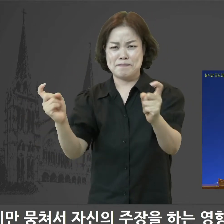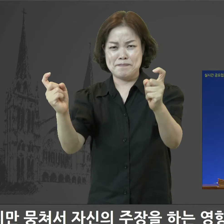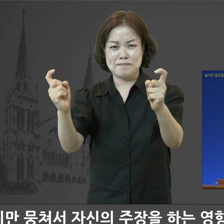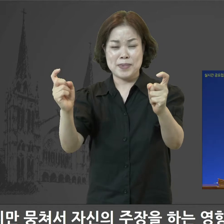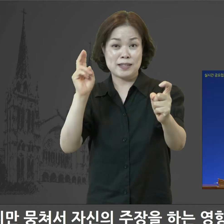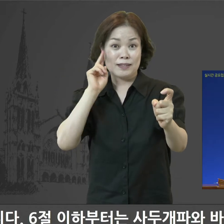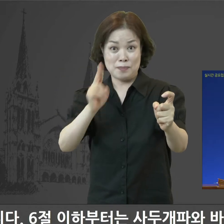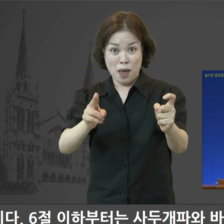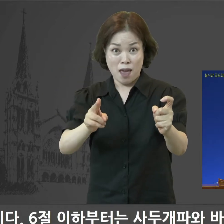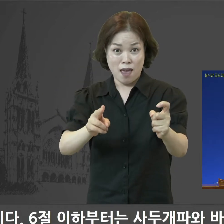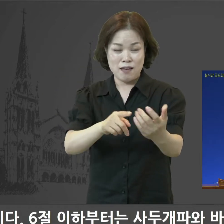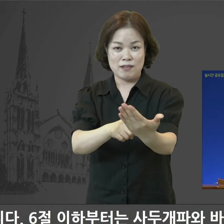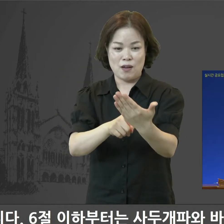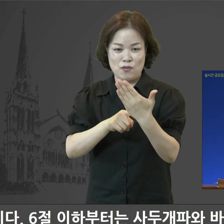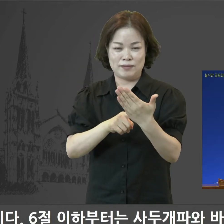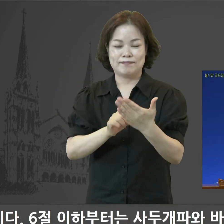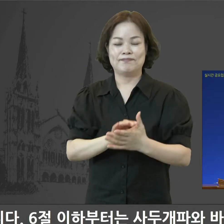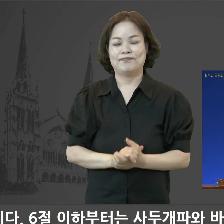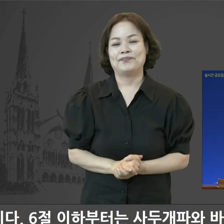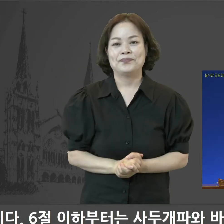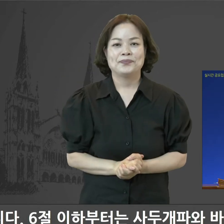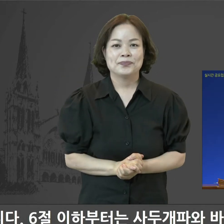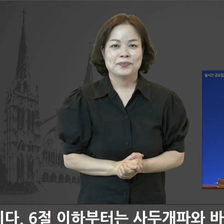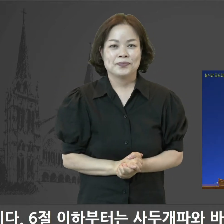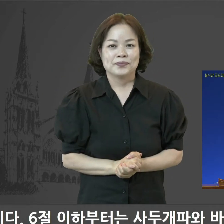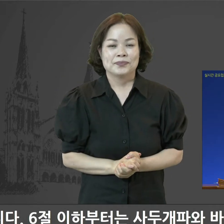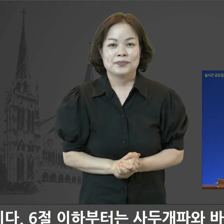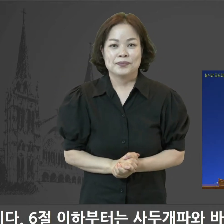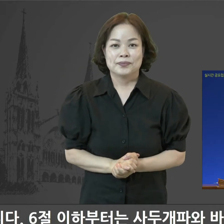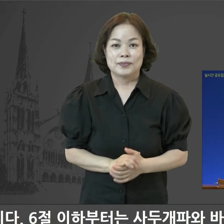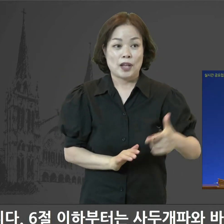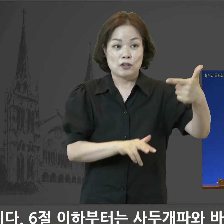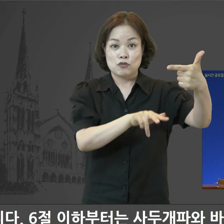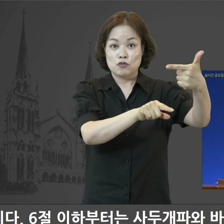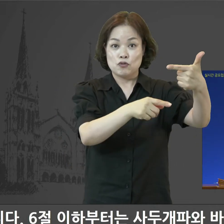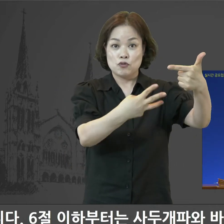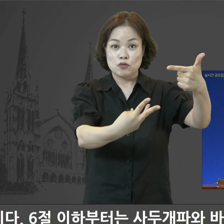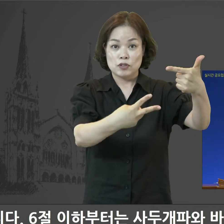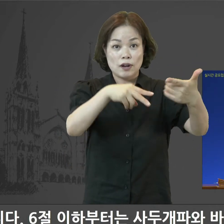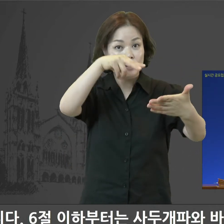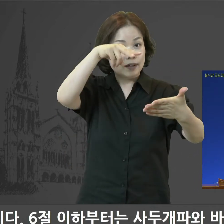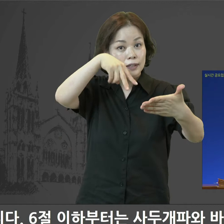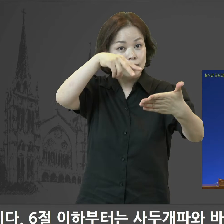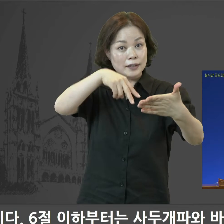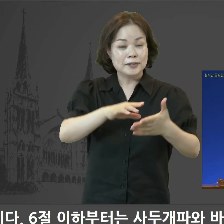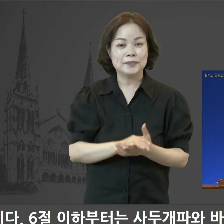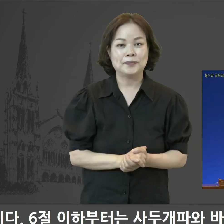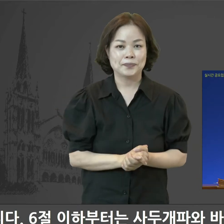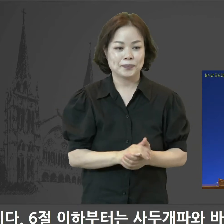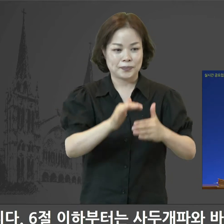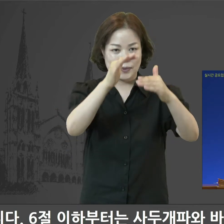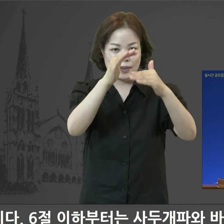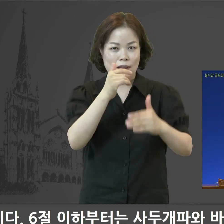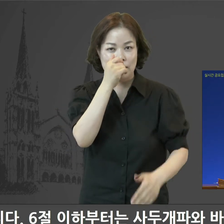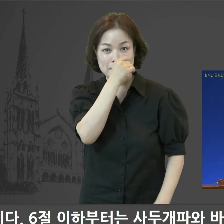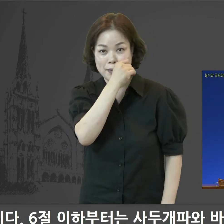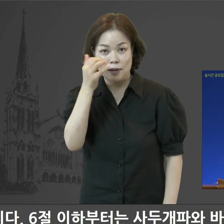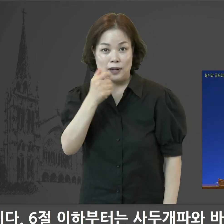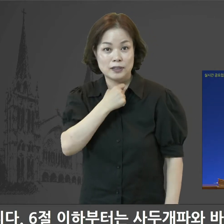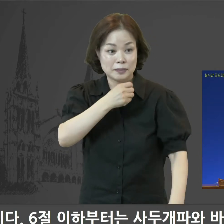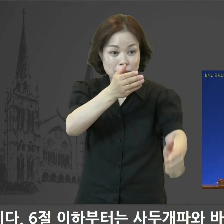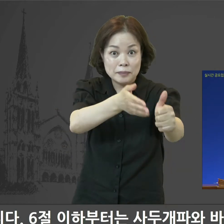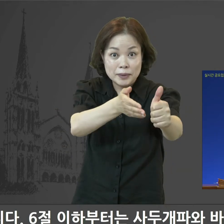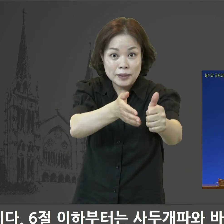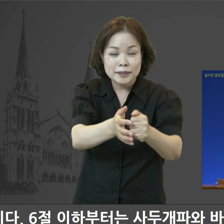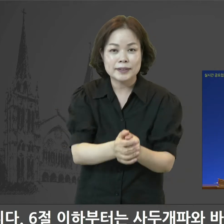내용을 6절부터 쭉 살펴보도록 하겠습니다. 자, 6절을 읽으시면서 내용을 좀 파악합니다. 6절